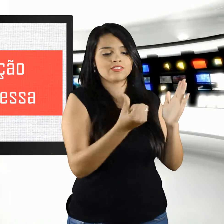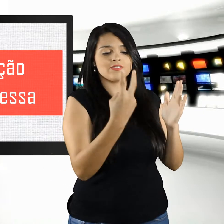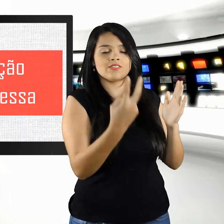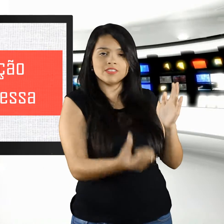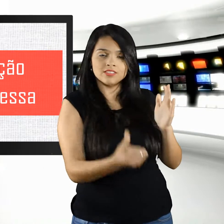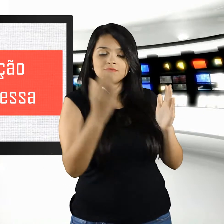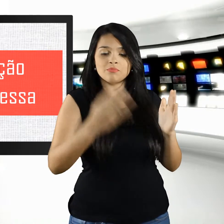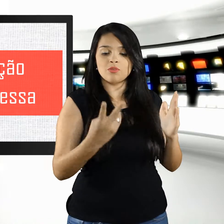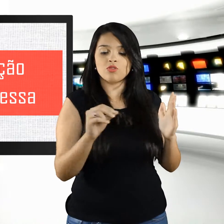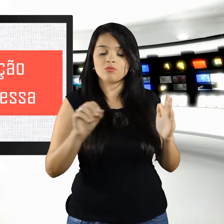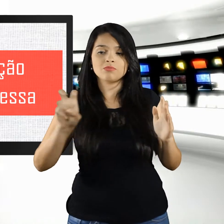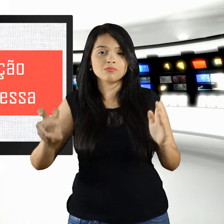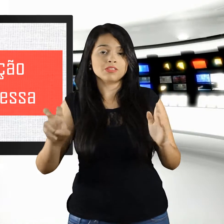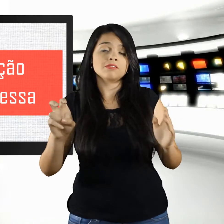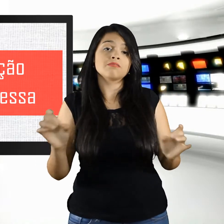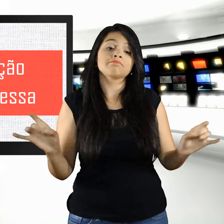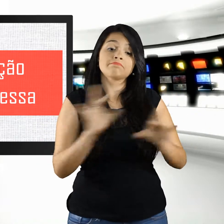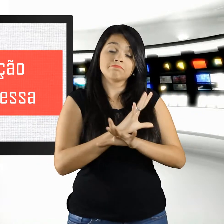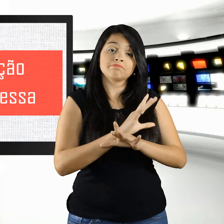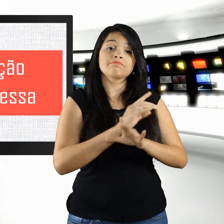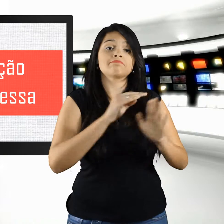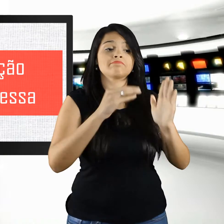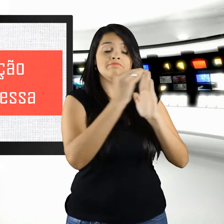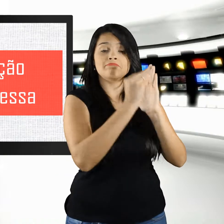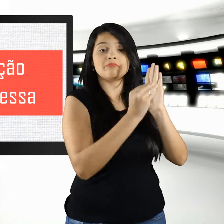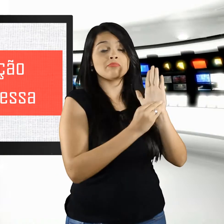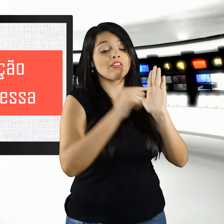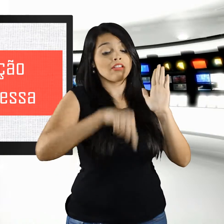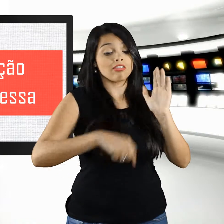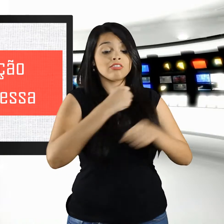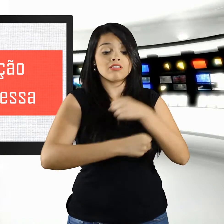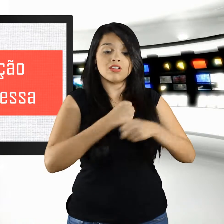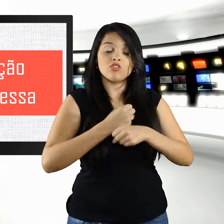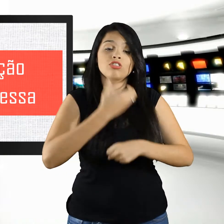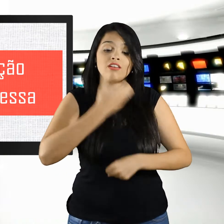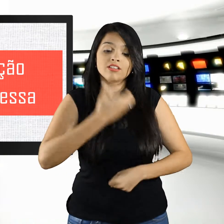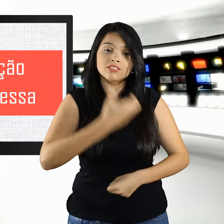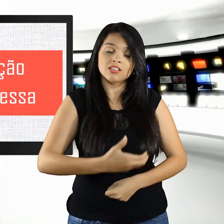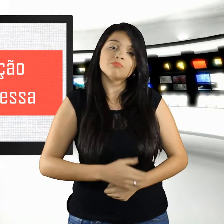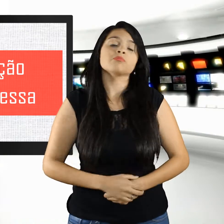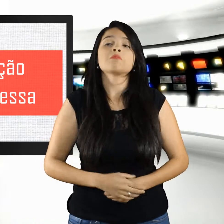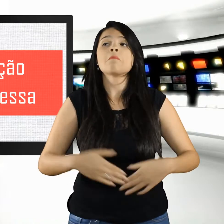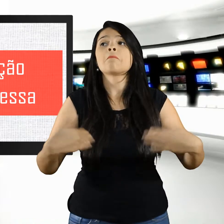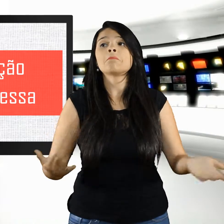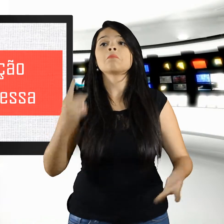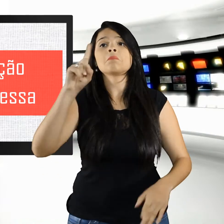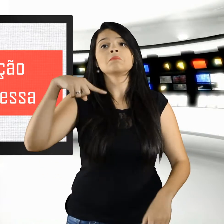5.626/2005, encerra-se em dezembro deste ano, existem dúvidas sobre a programação para 2016.